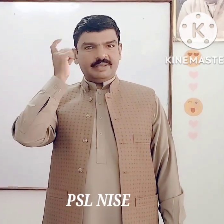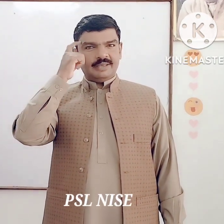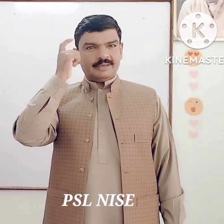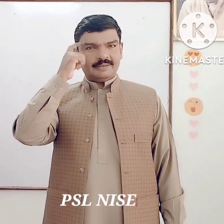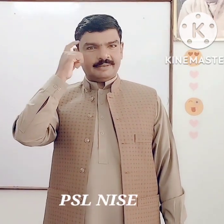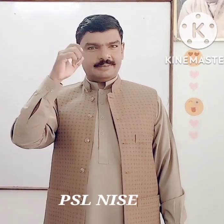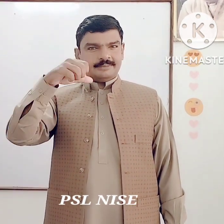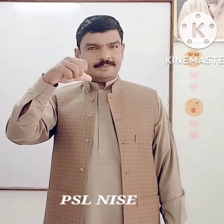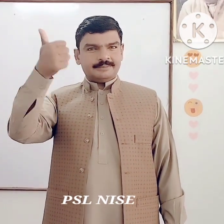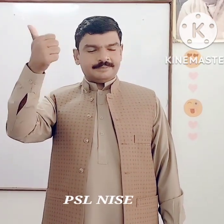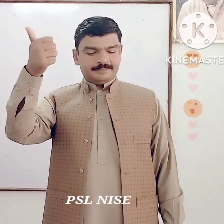तदबीर।